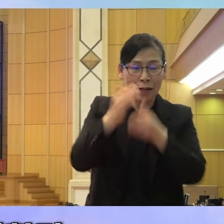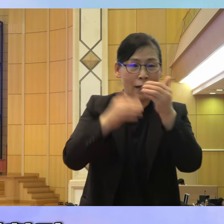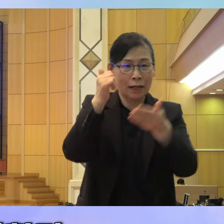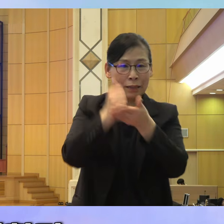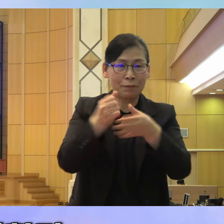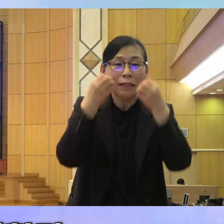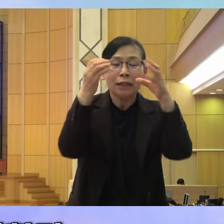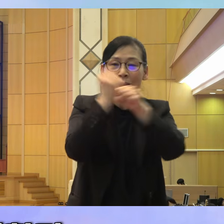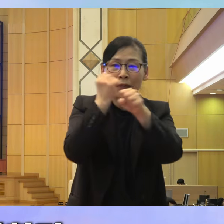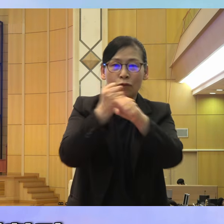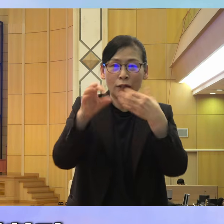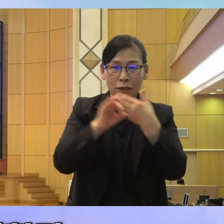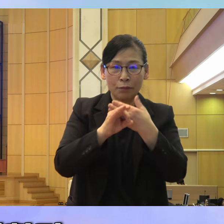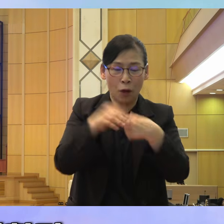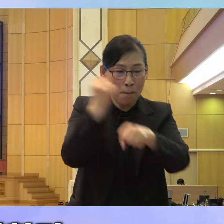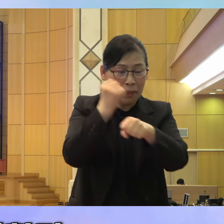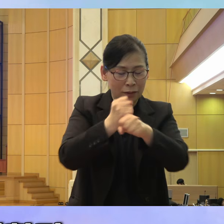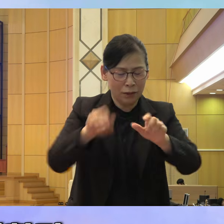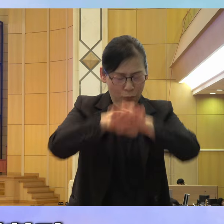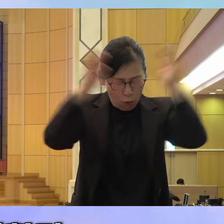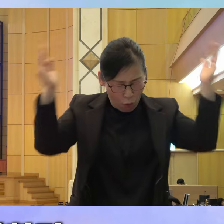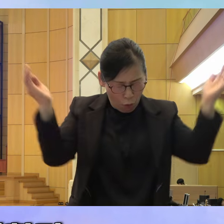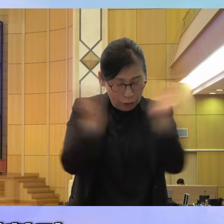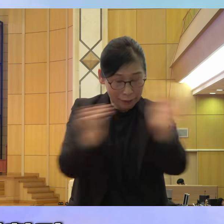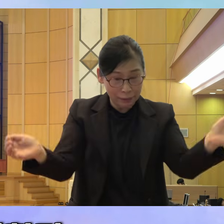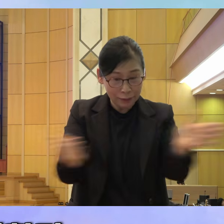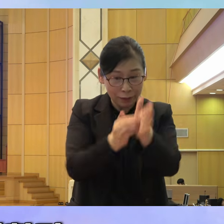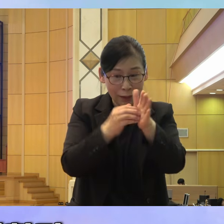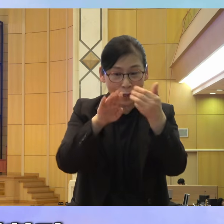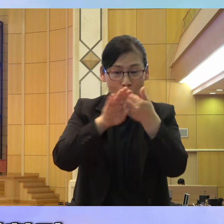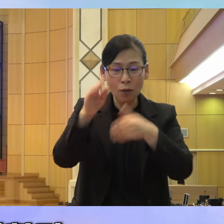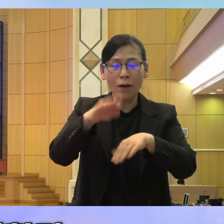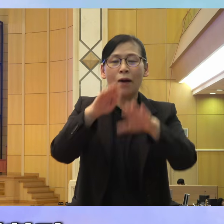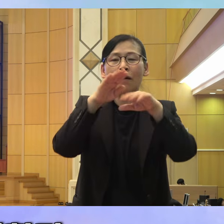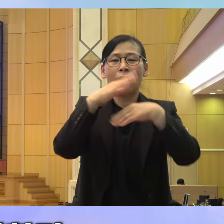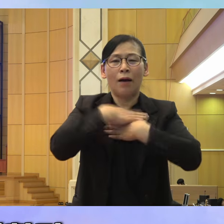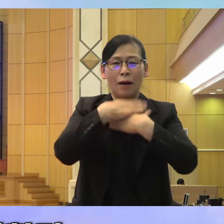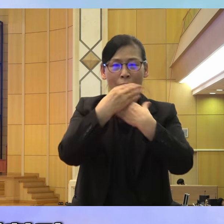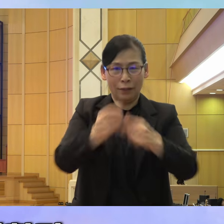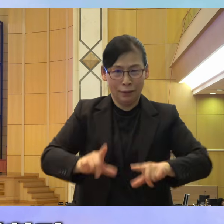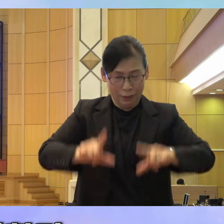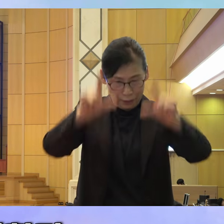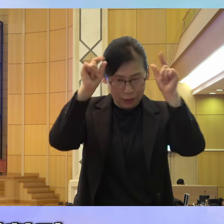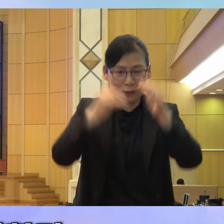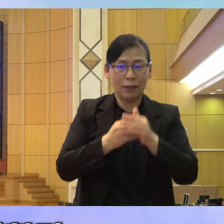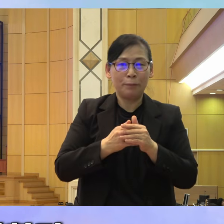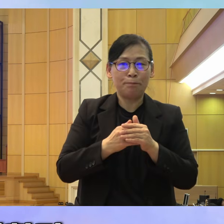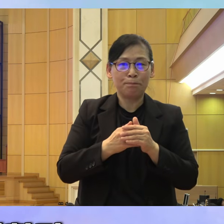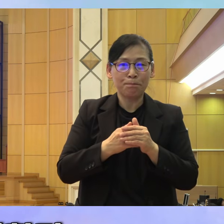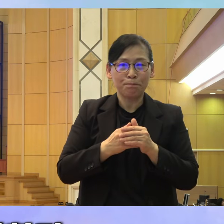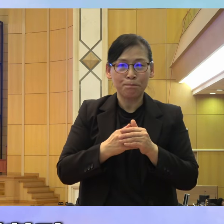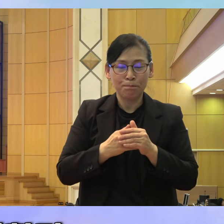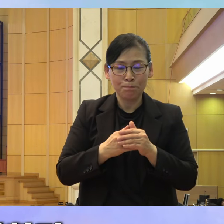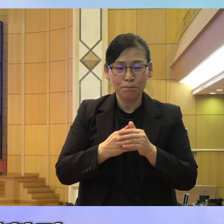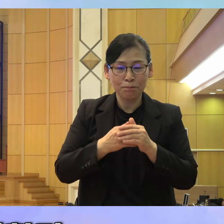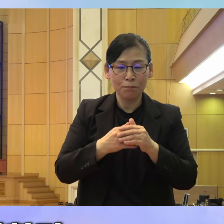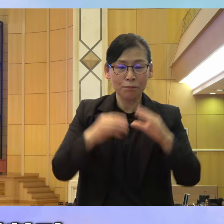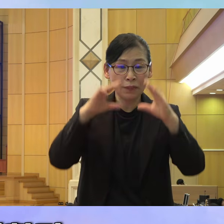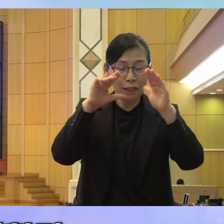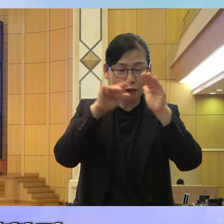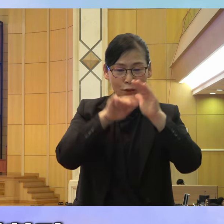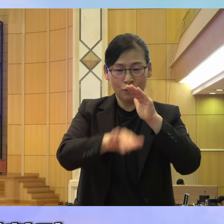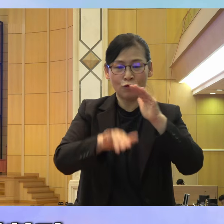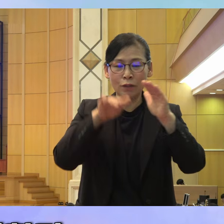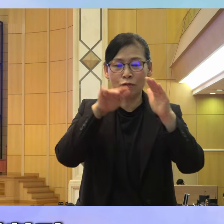하나님이 창조하시며 만드시던 모든 일을 마치시고 그날에 안식하셨더라. 그래서 우리는 출애굽기 20장